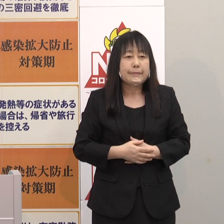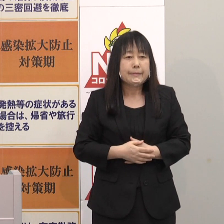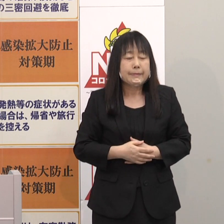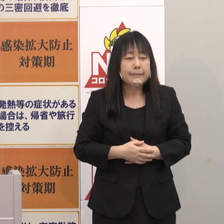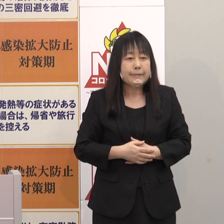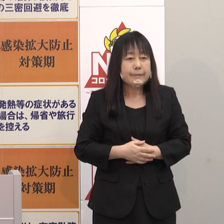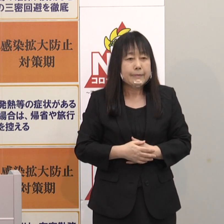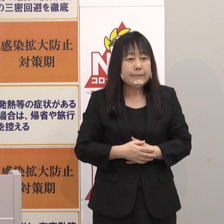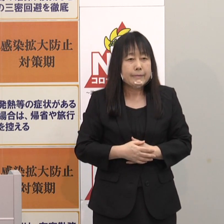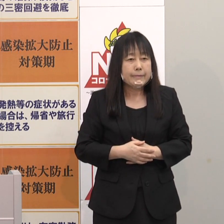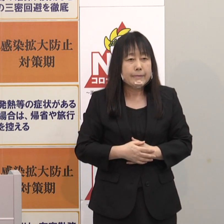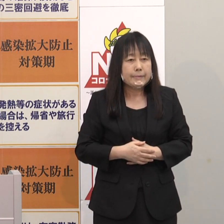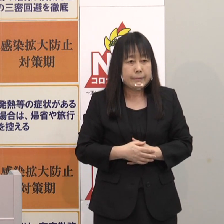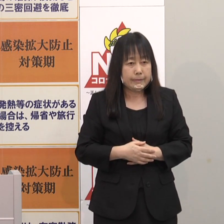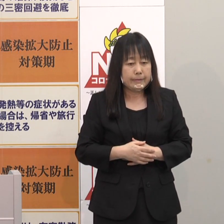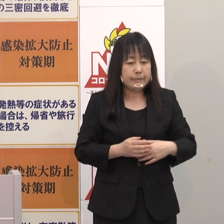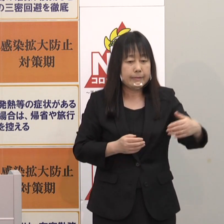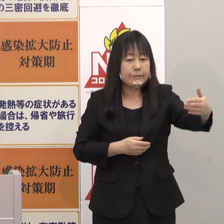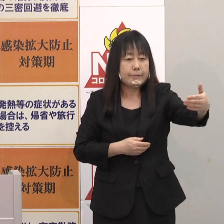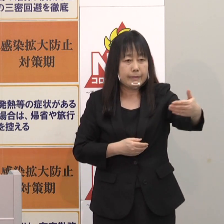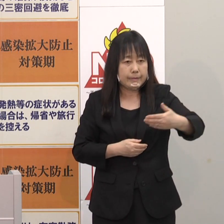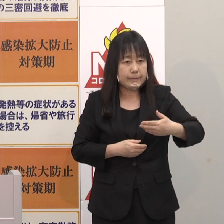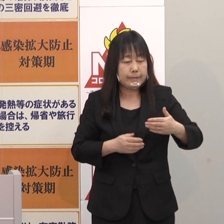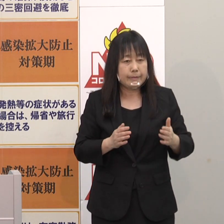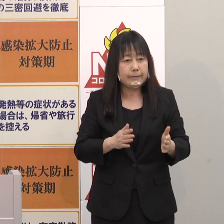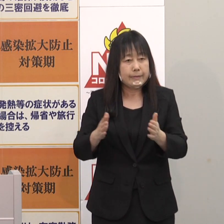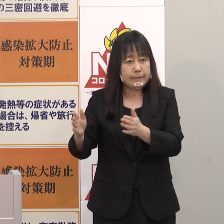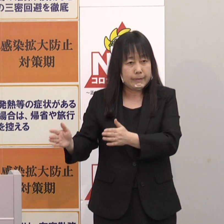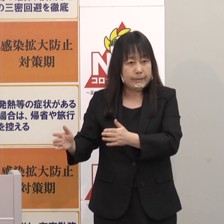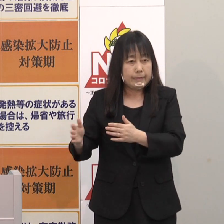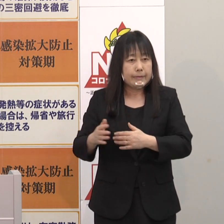ありがとうございます。ちょっと全然関係ない話になってしまって恐縮なんですが、